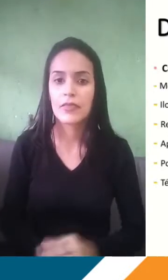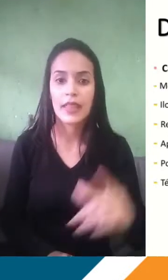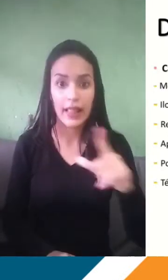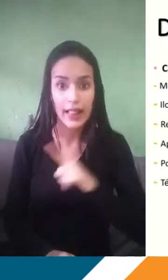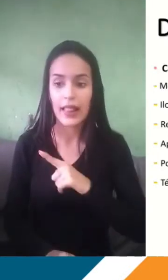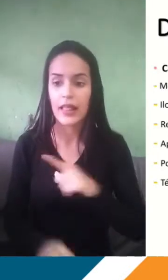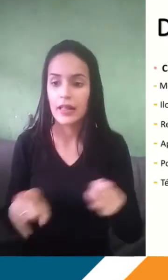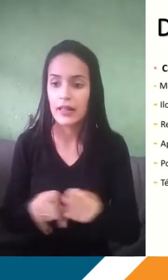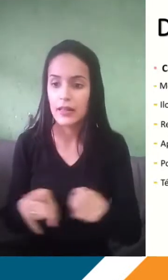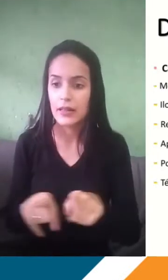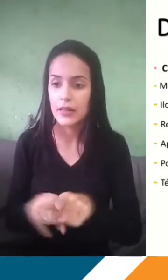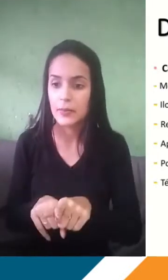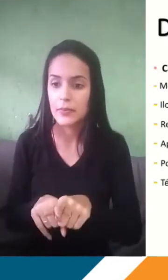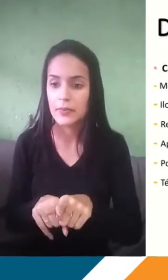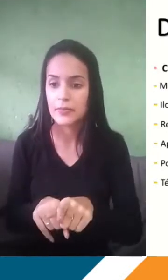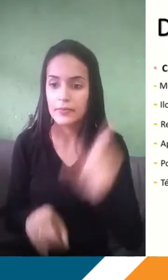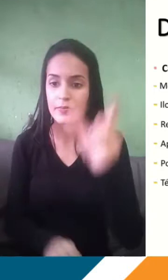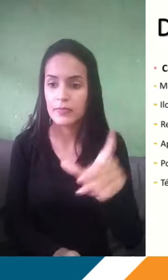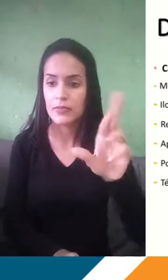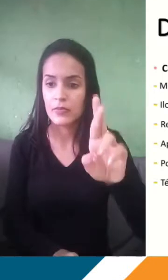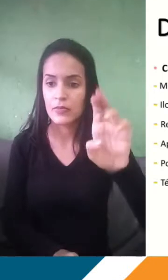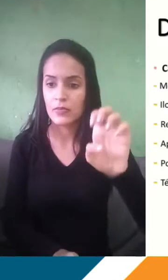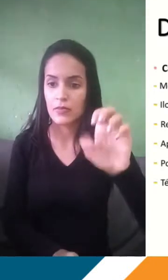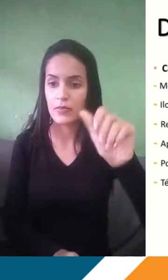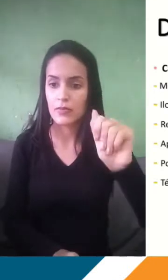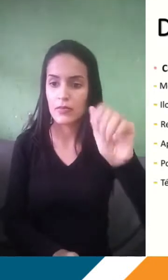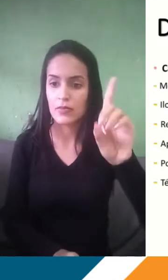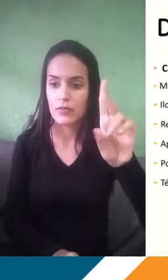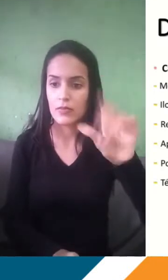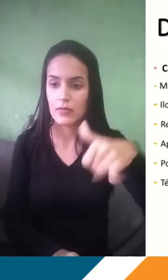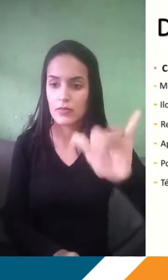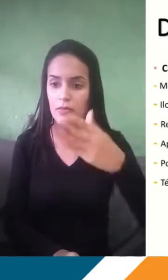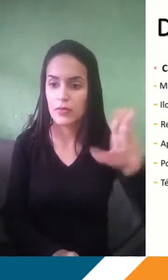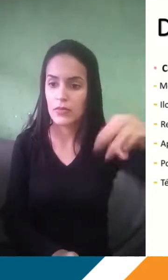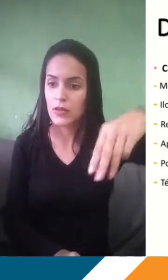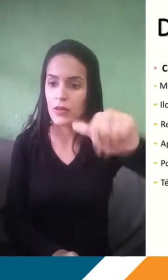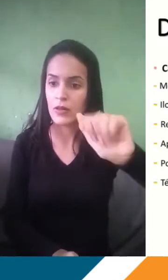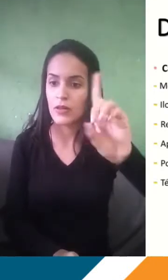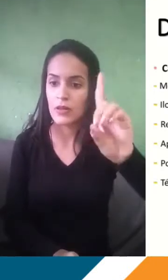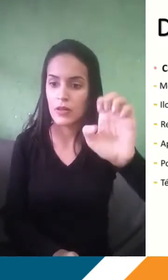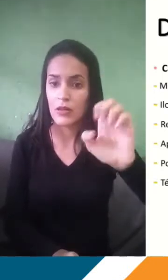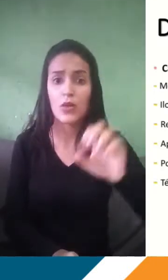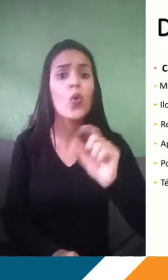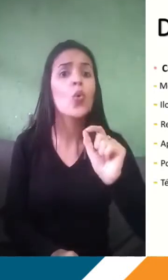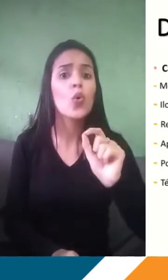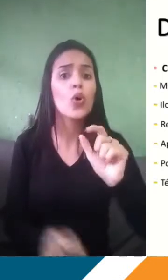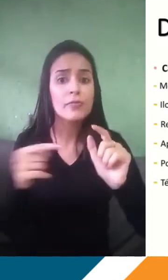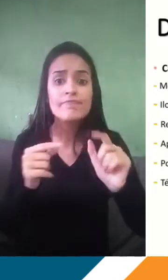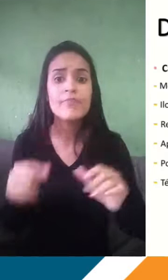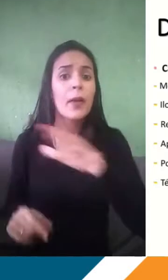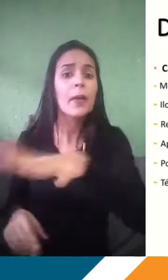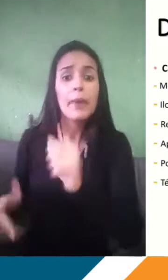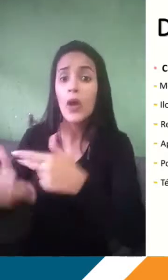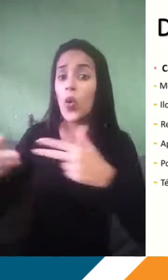somente nas artes plásticas. A técnica ready-made consiste em pegar um objeto comum e elevá-lo à